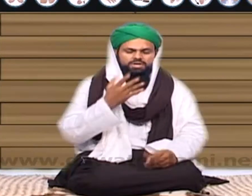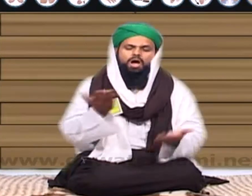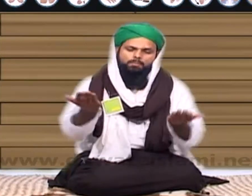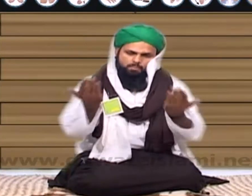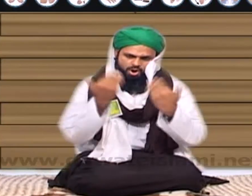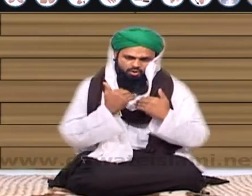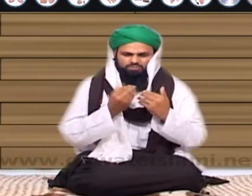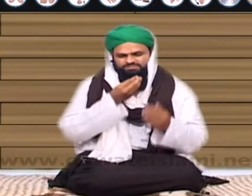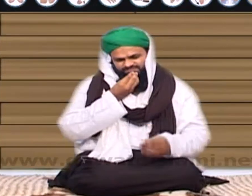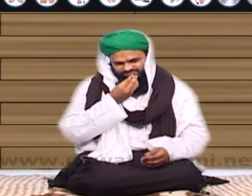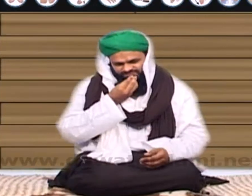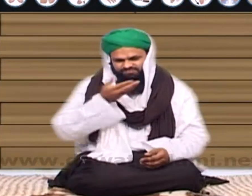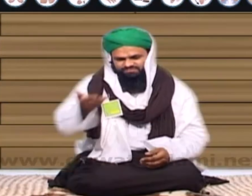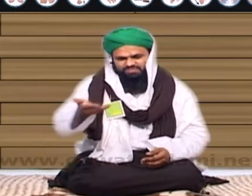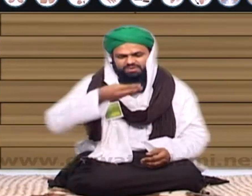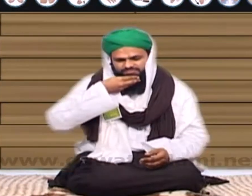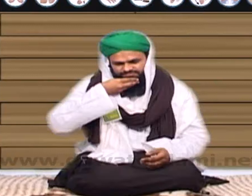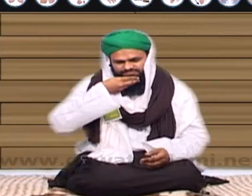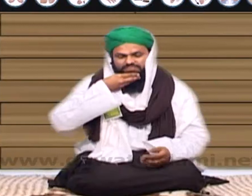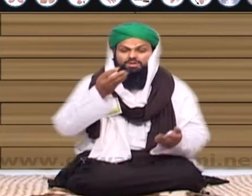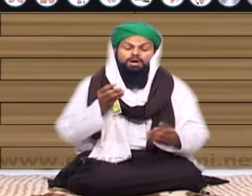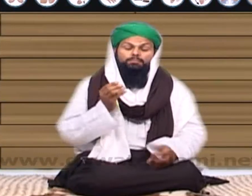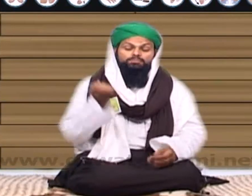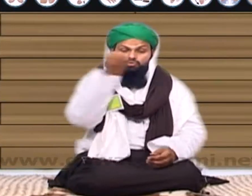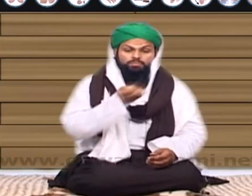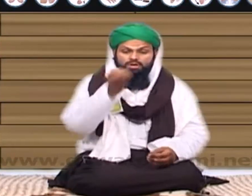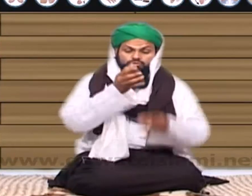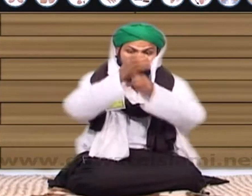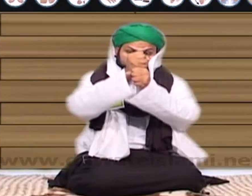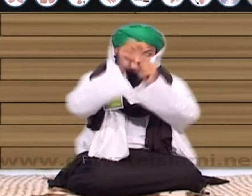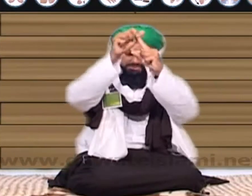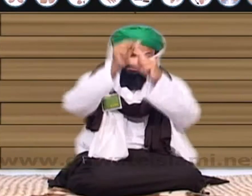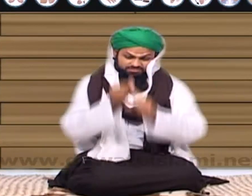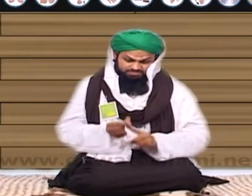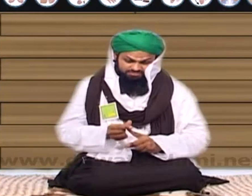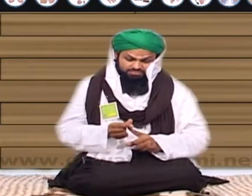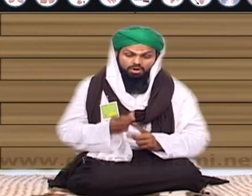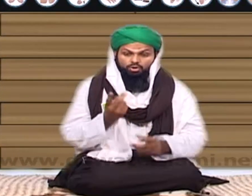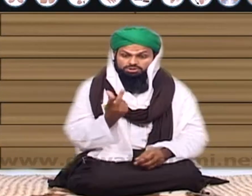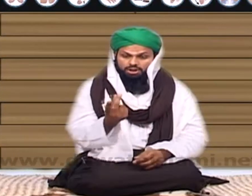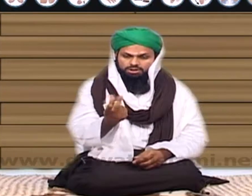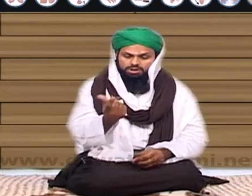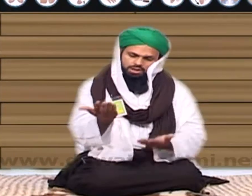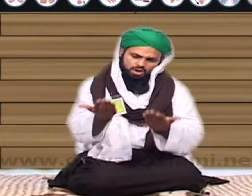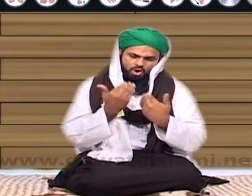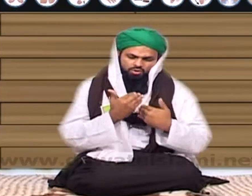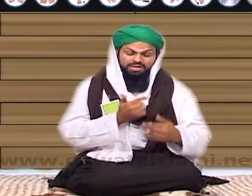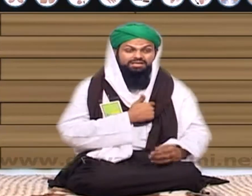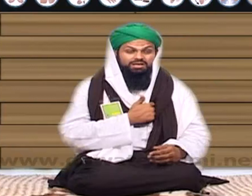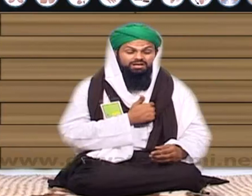میں آپ سے التجا کرتا ہوں کہ یہاں پابندی سے تشریف لایا کریں اور جلدی جلدی آ جایا کریں، دل لگا کر